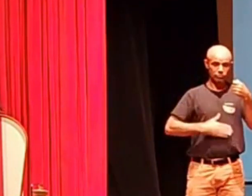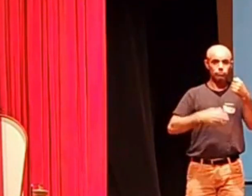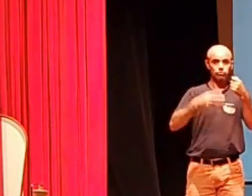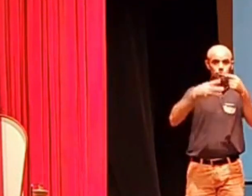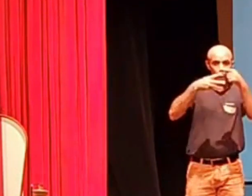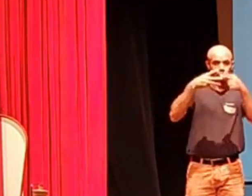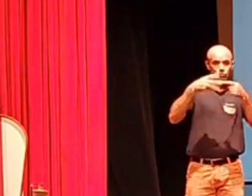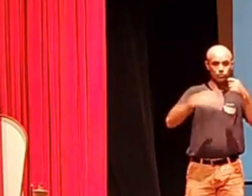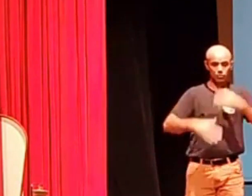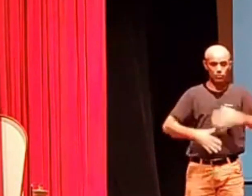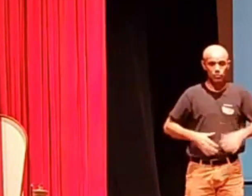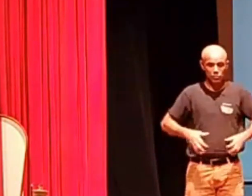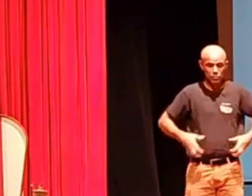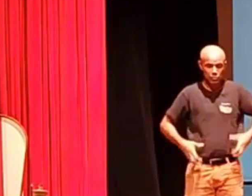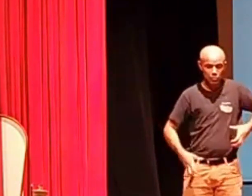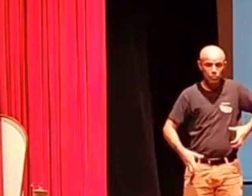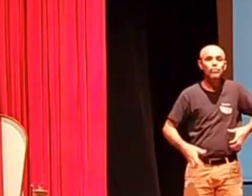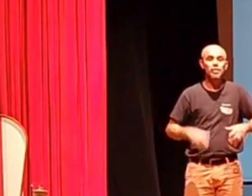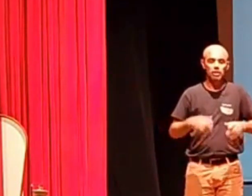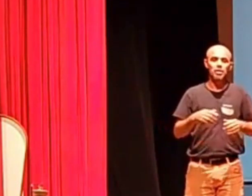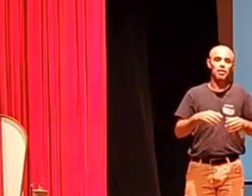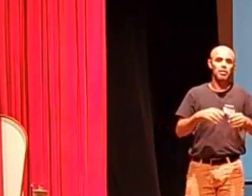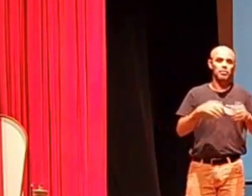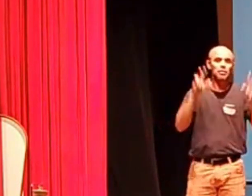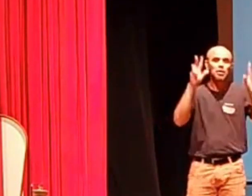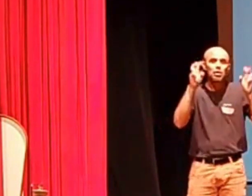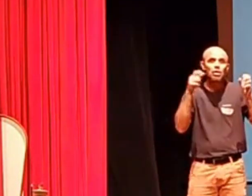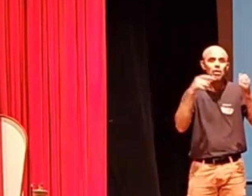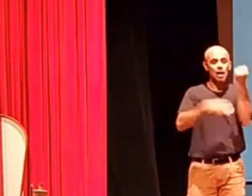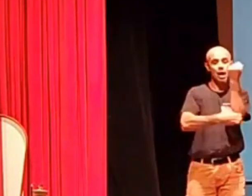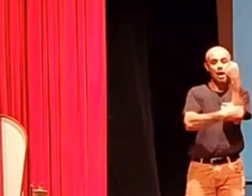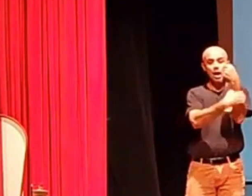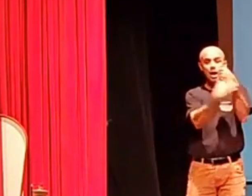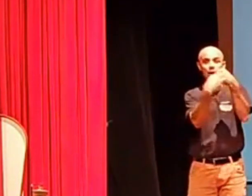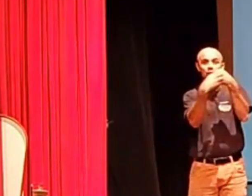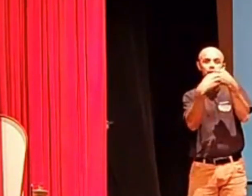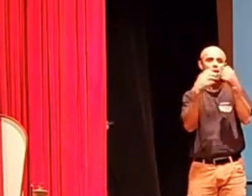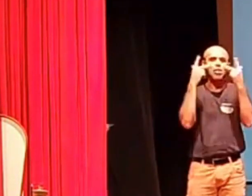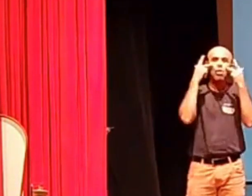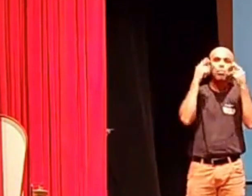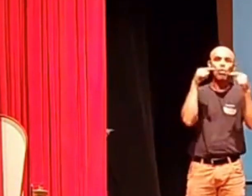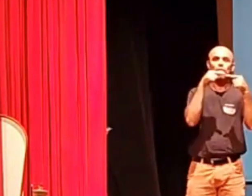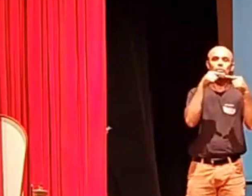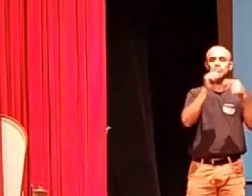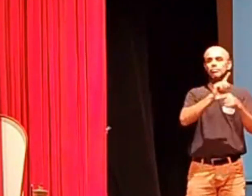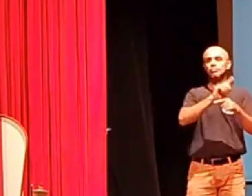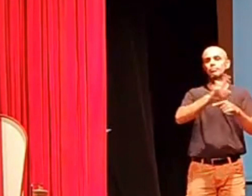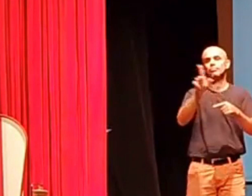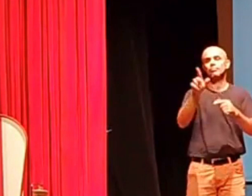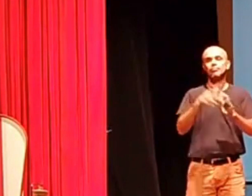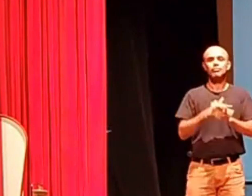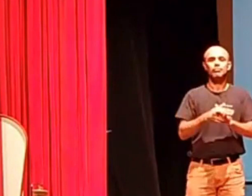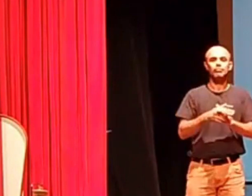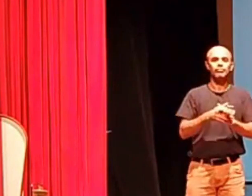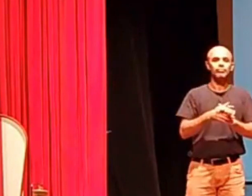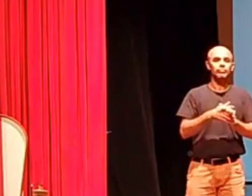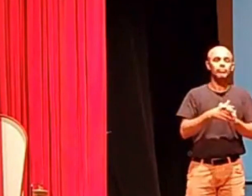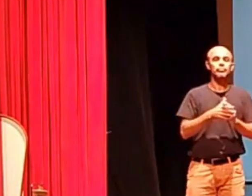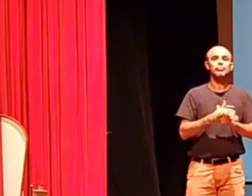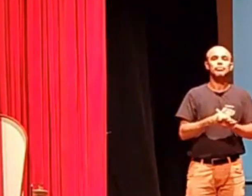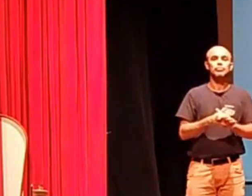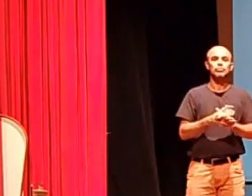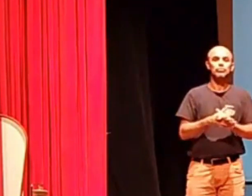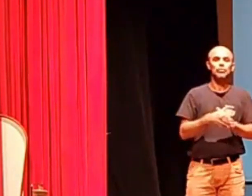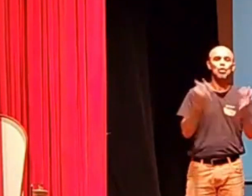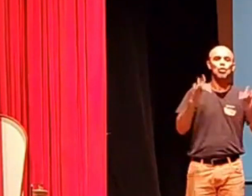muito comum as pessoas se referirem à escoliose como desvio de coluna. Outro apontamento aqui, dor